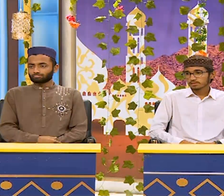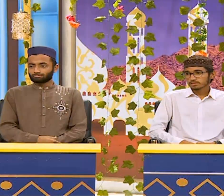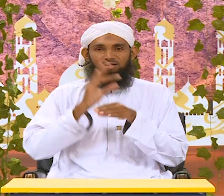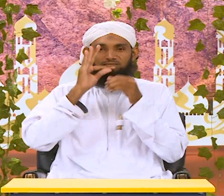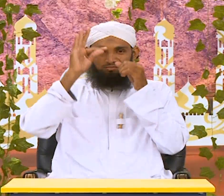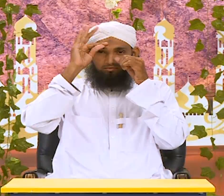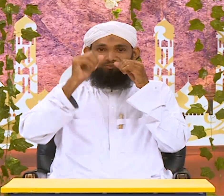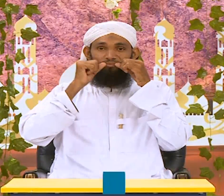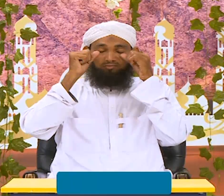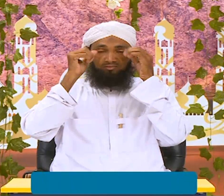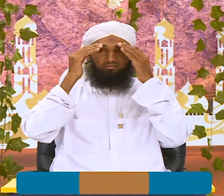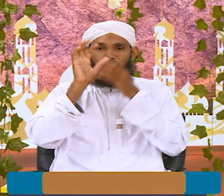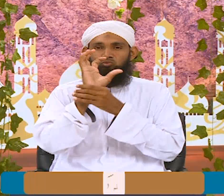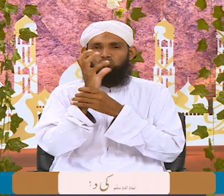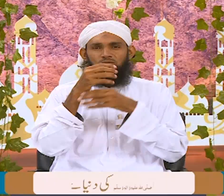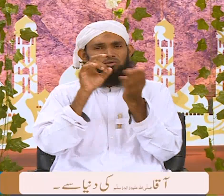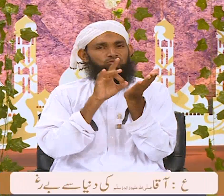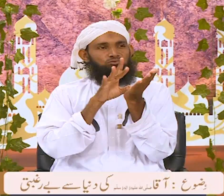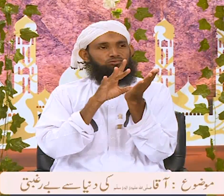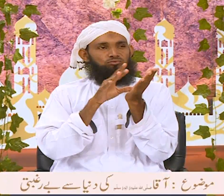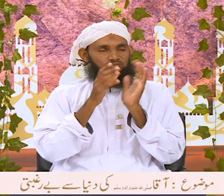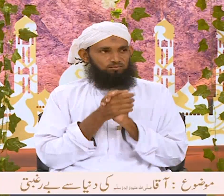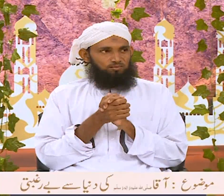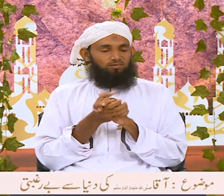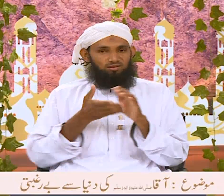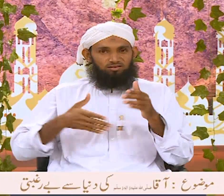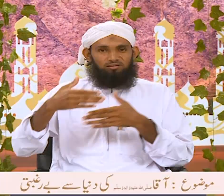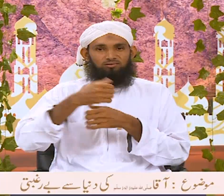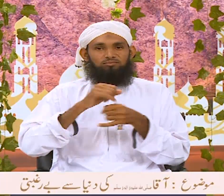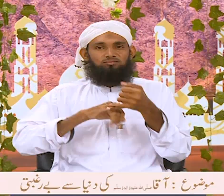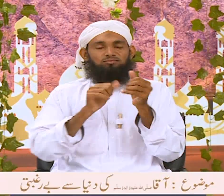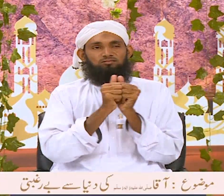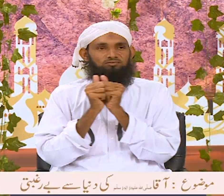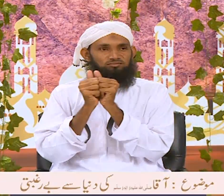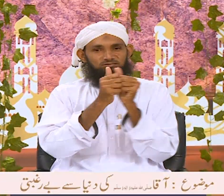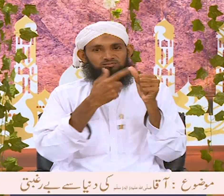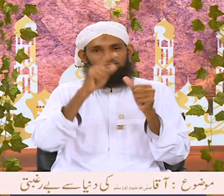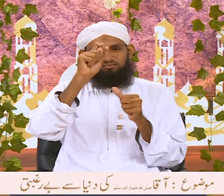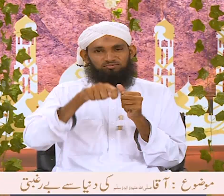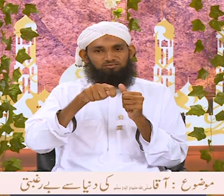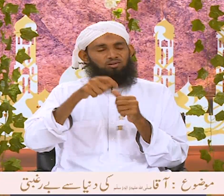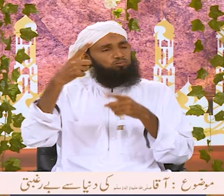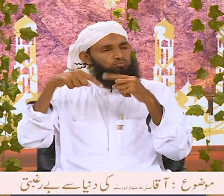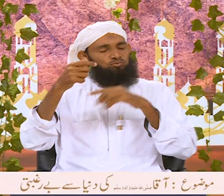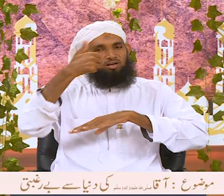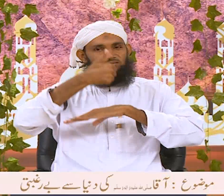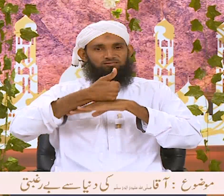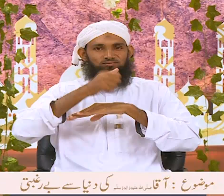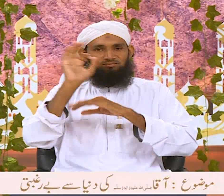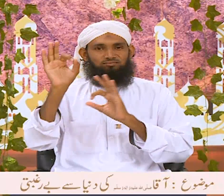کو دھتکار دیا۔ مسلمانوں کے پہلے خلیفہ امیر المؤمنین حضرت ابو بکر صدیق رضی اللہ عنہ کے دور خلافت کی بات ہے۔ حضرت